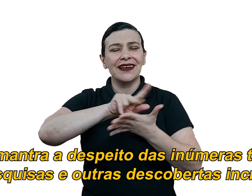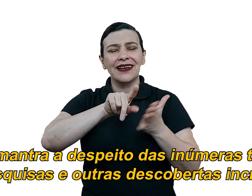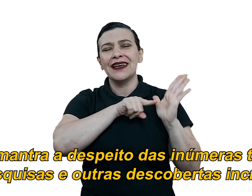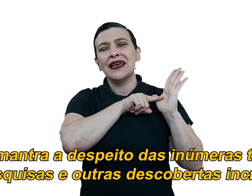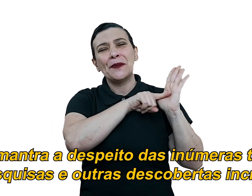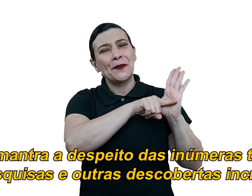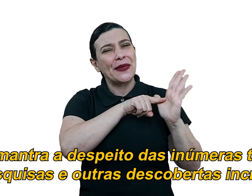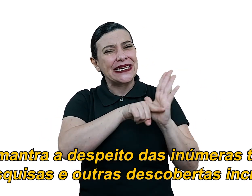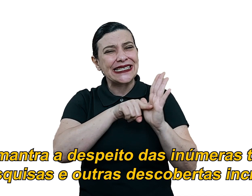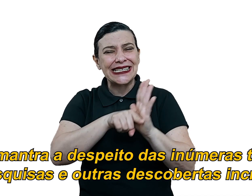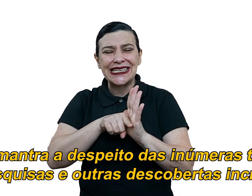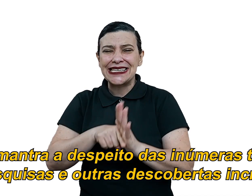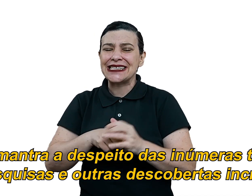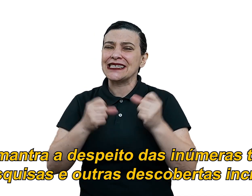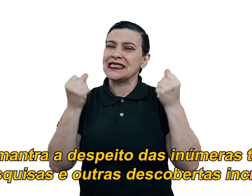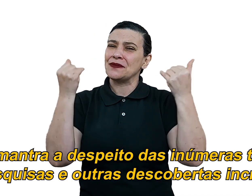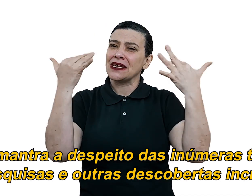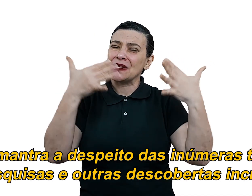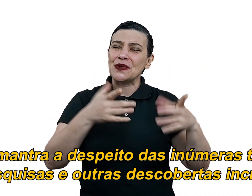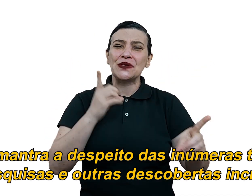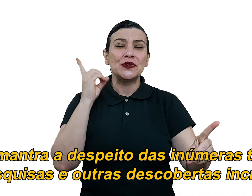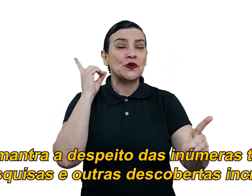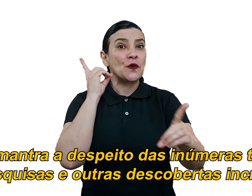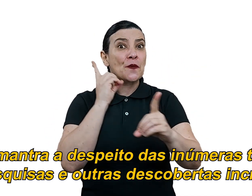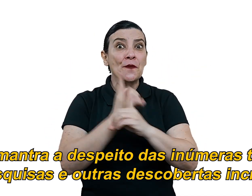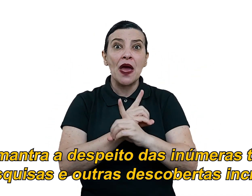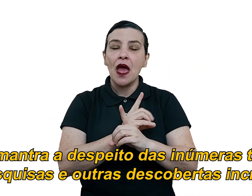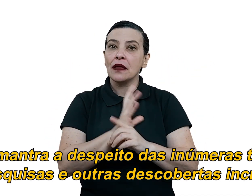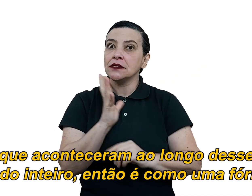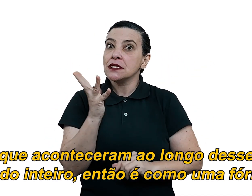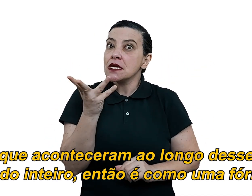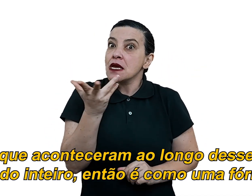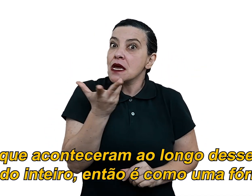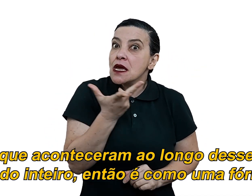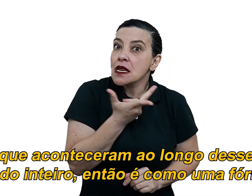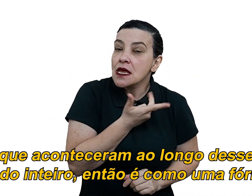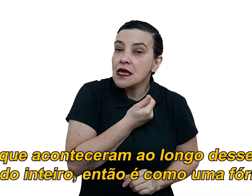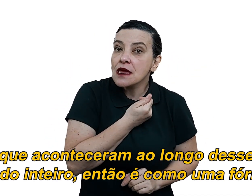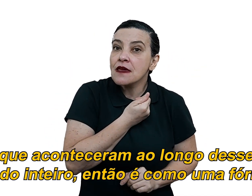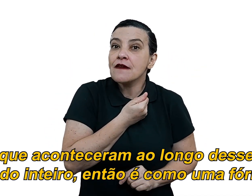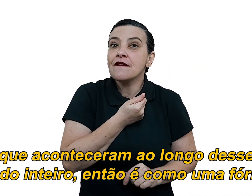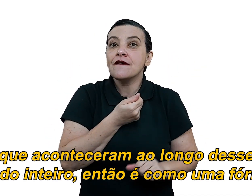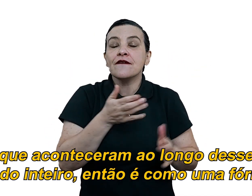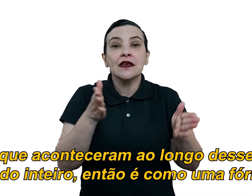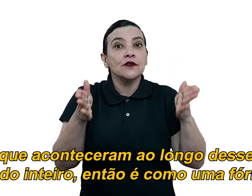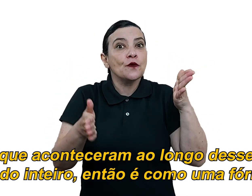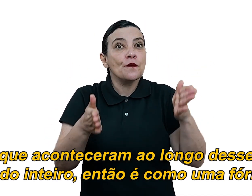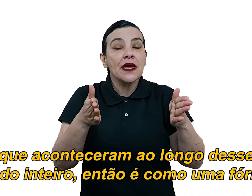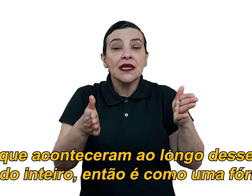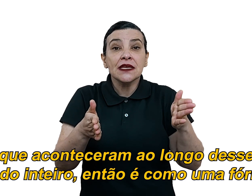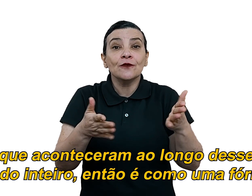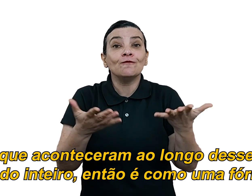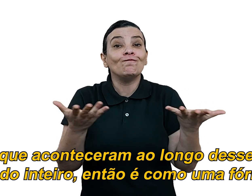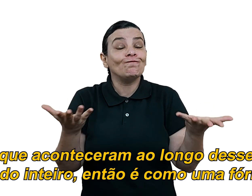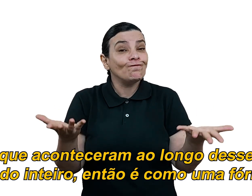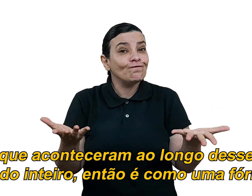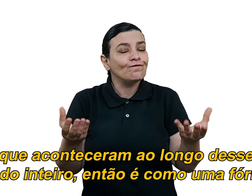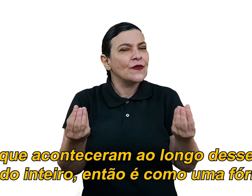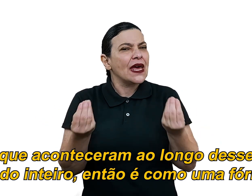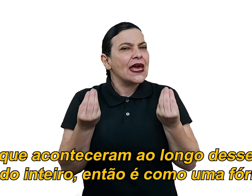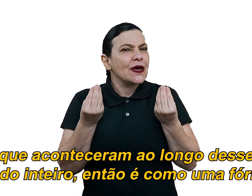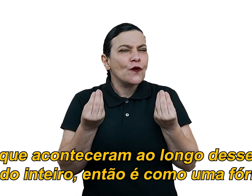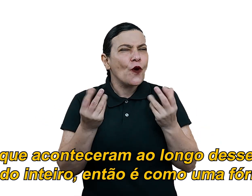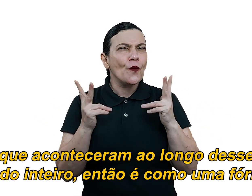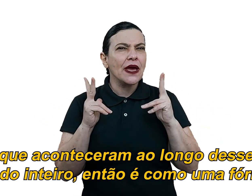e pesquisas e outras descobertas incríveis que aconteceram ao longo desse período inteiro. Então,